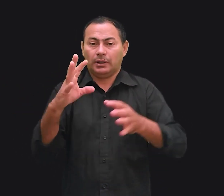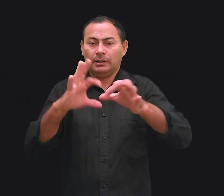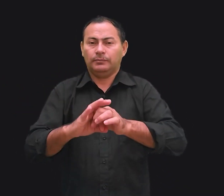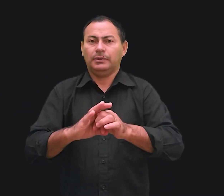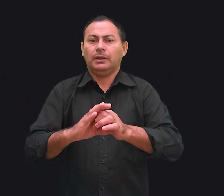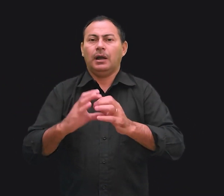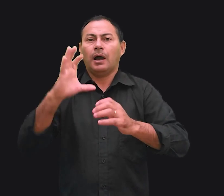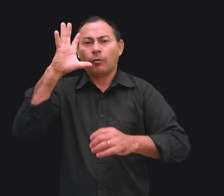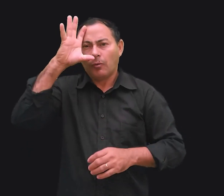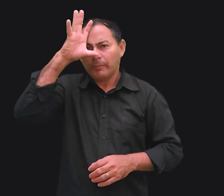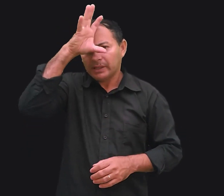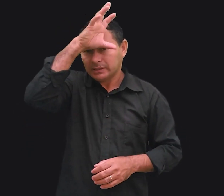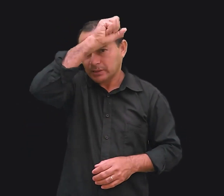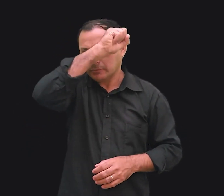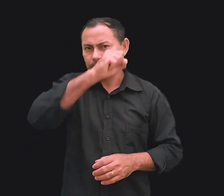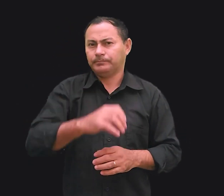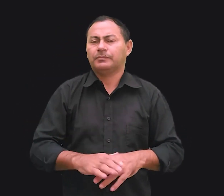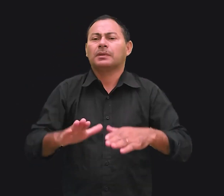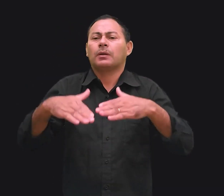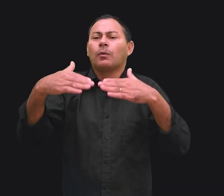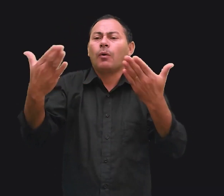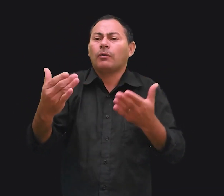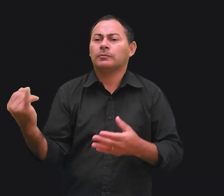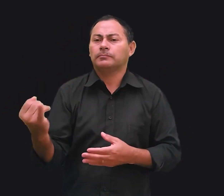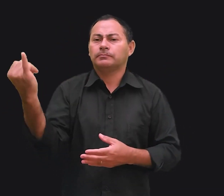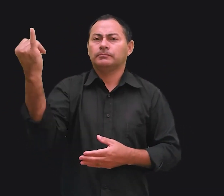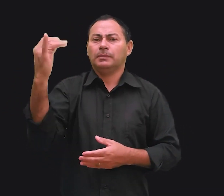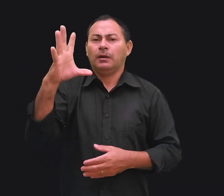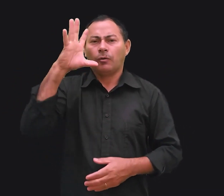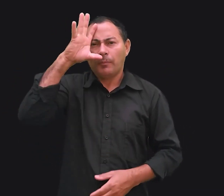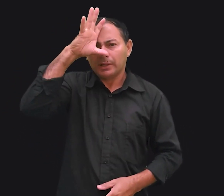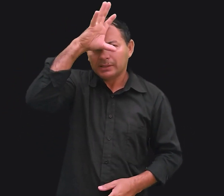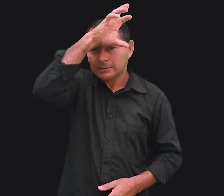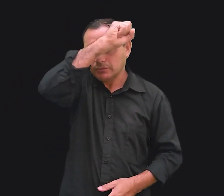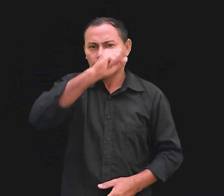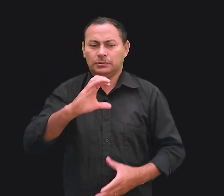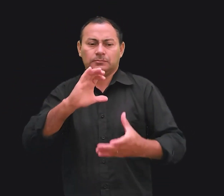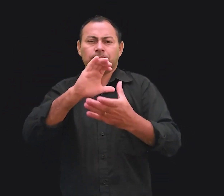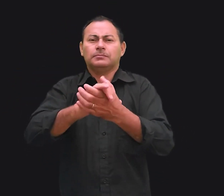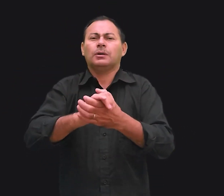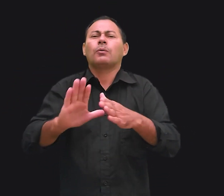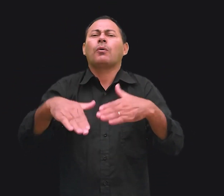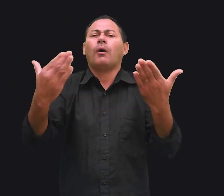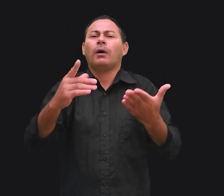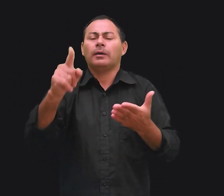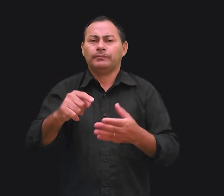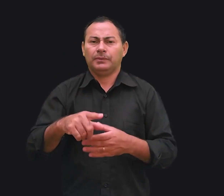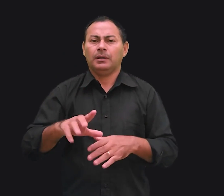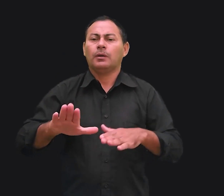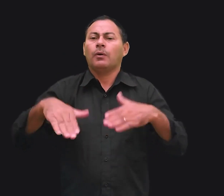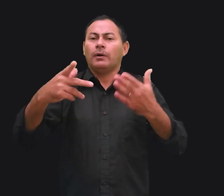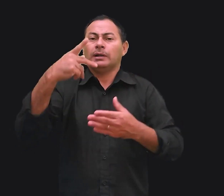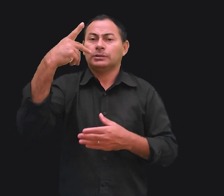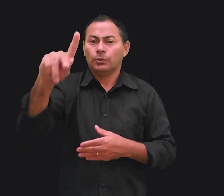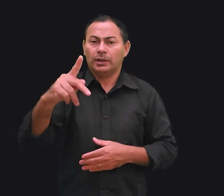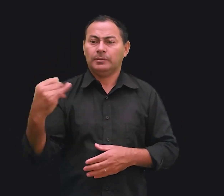elo, a compreensão. Qual a importância da compreensão no casamento, hein? Qual a sua importância